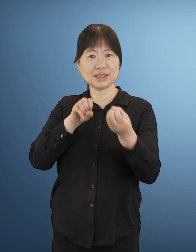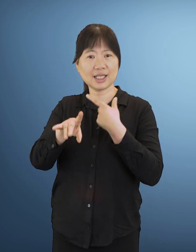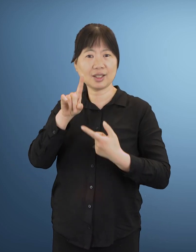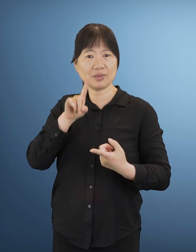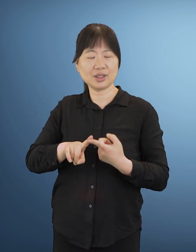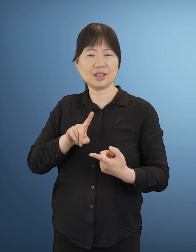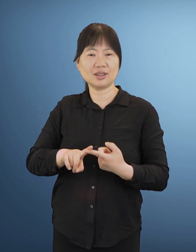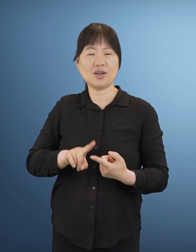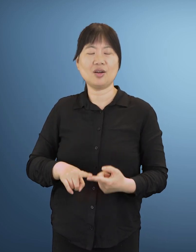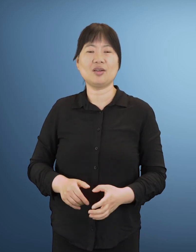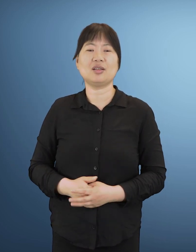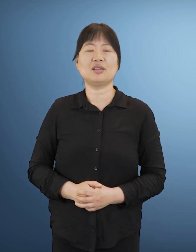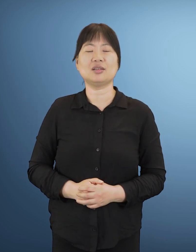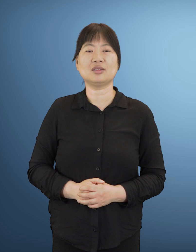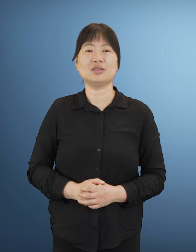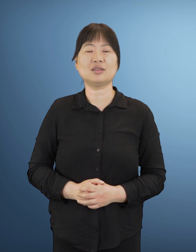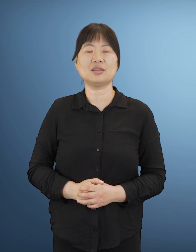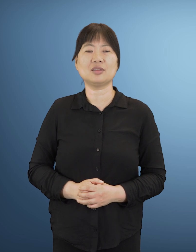대답이